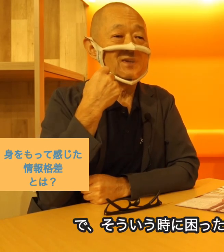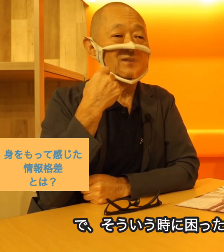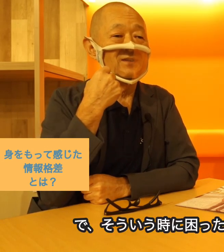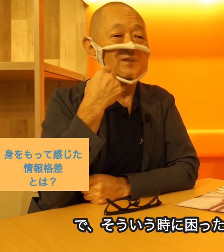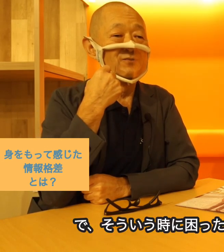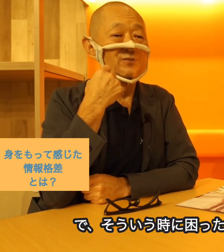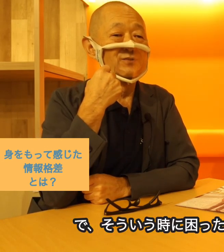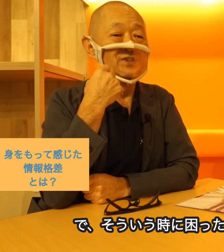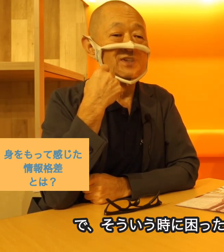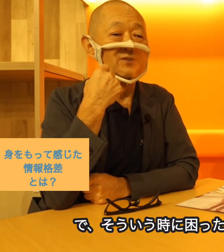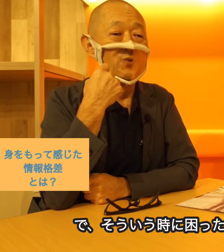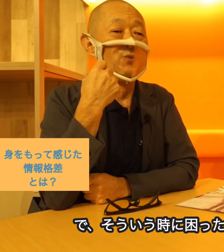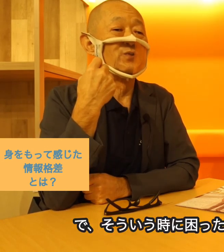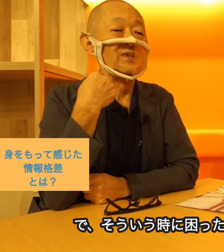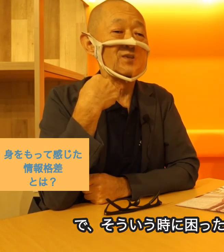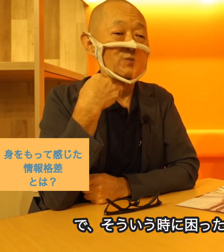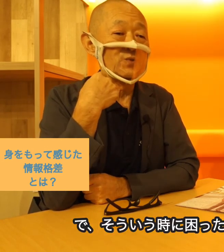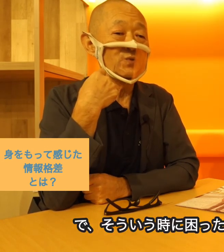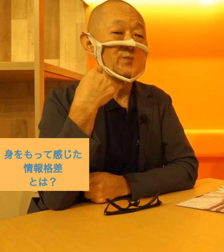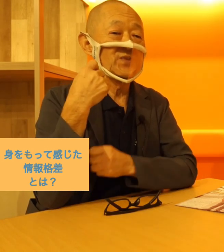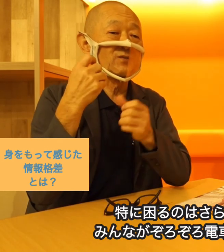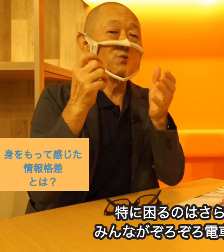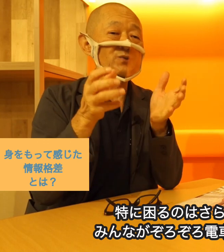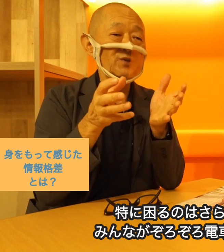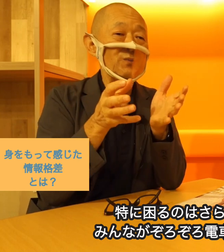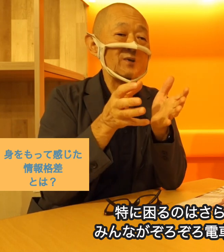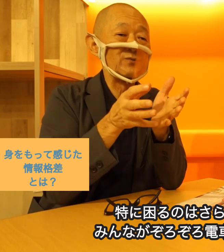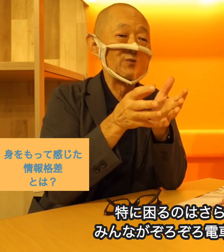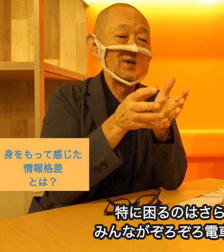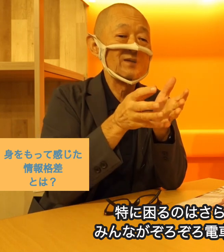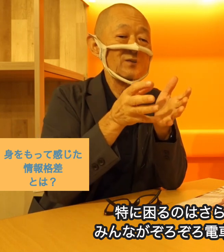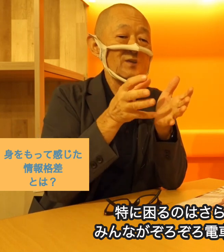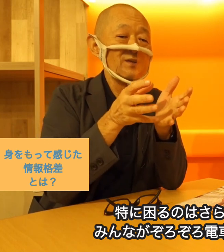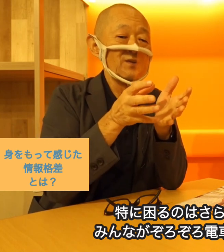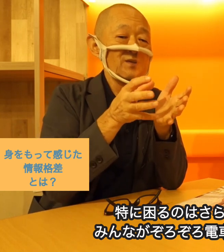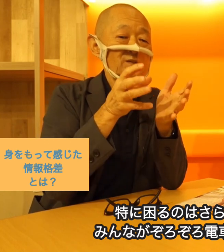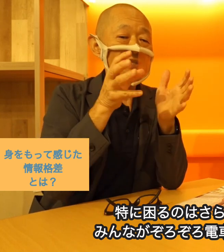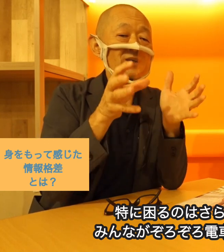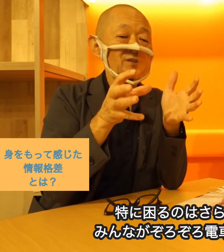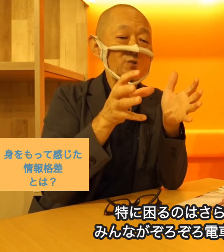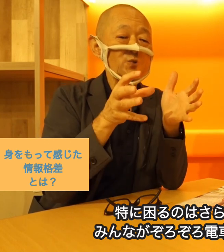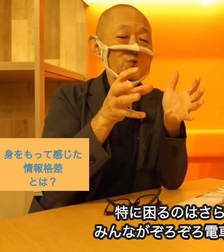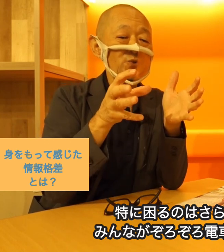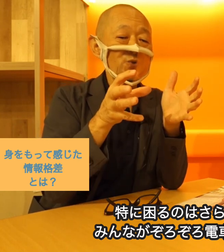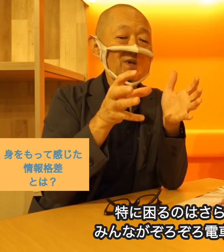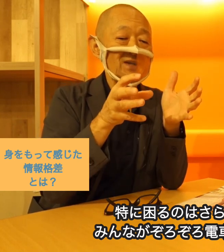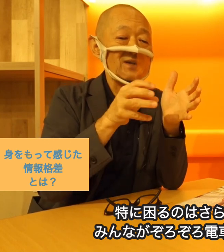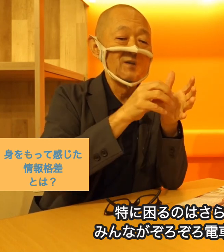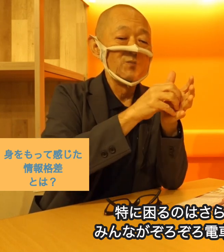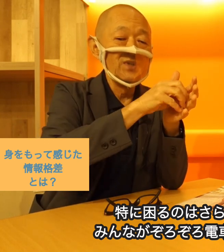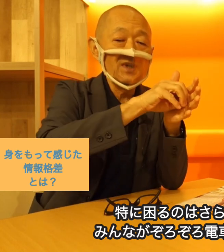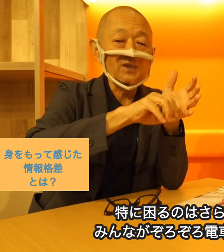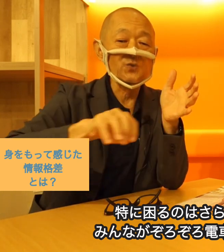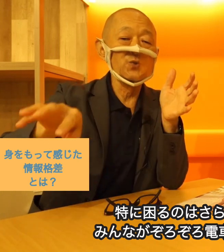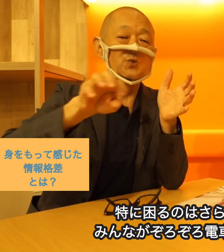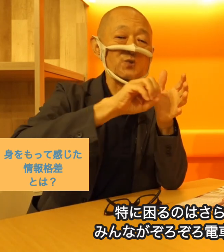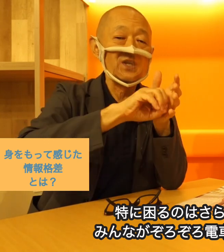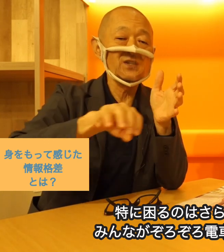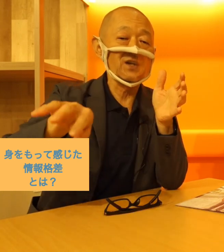っていうふうに思うんですけども、で特に困るのは、さらにその状況からみんながぞろぞろ電車から